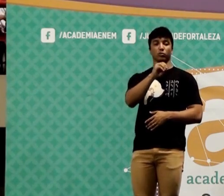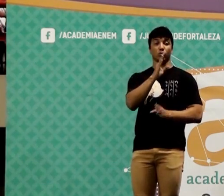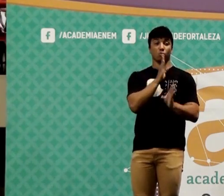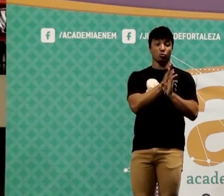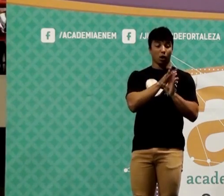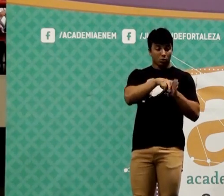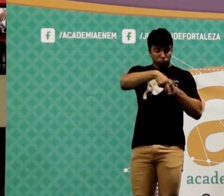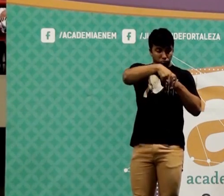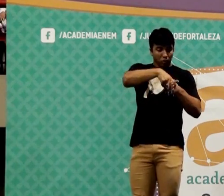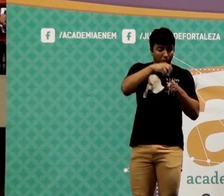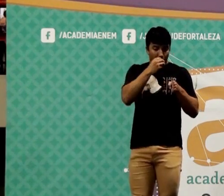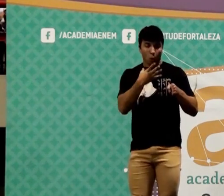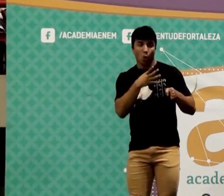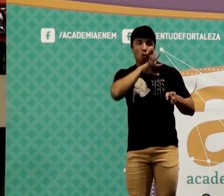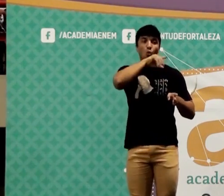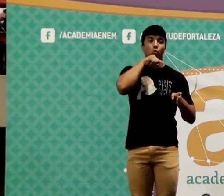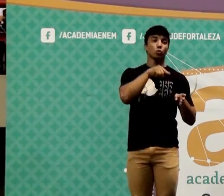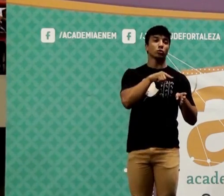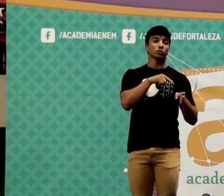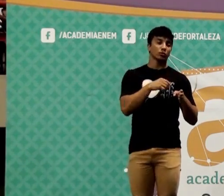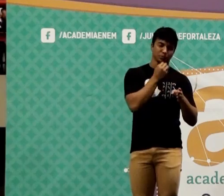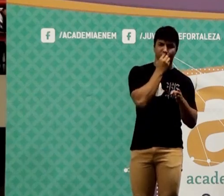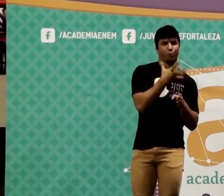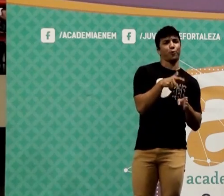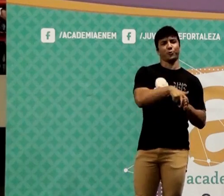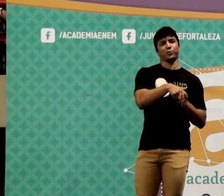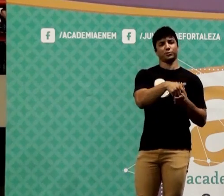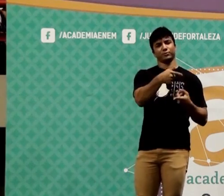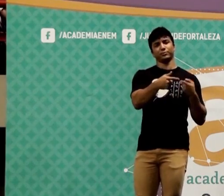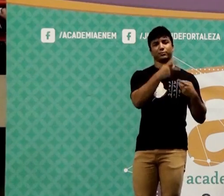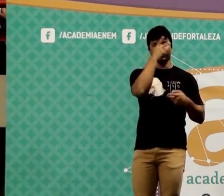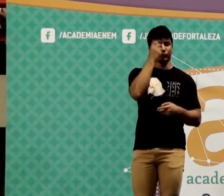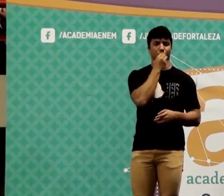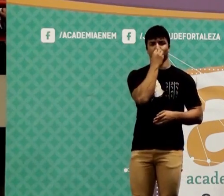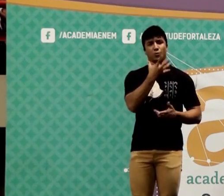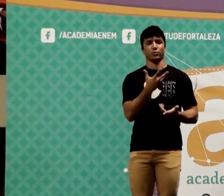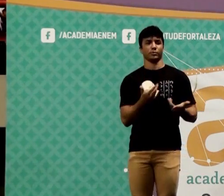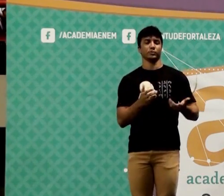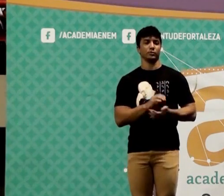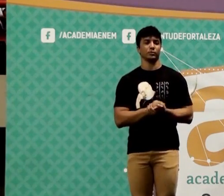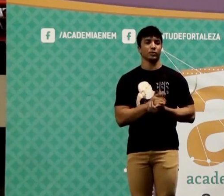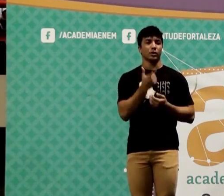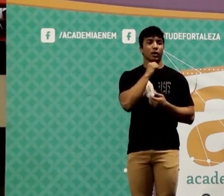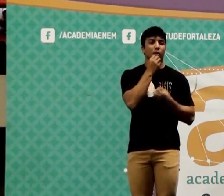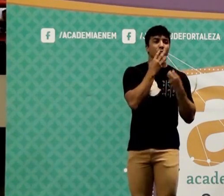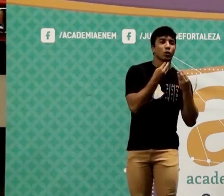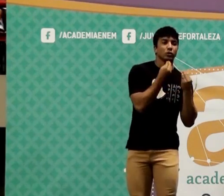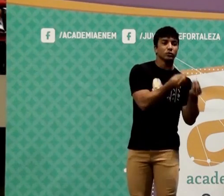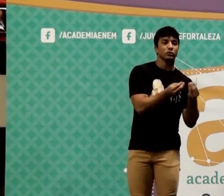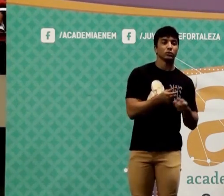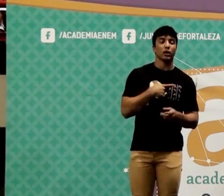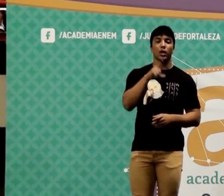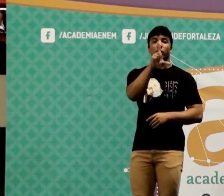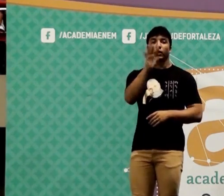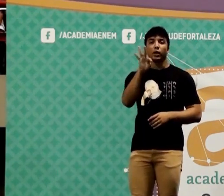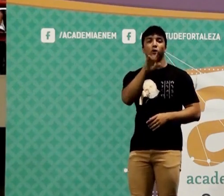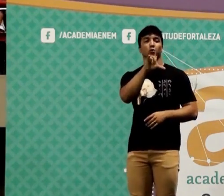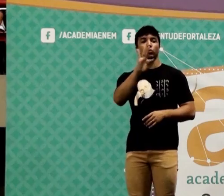se coroado. Napoleão é inédito. Ele não copiou. A tradição heróica da cavalaria medieval foi